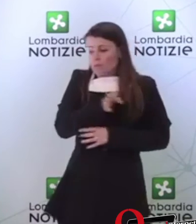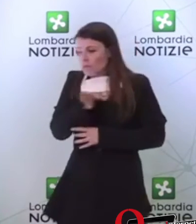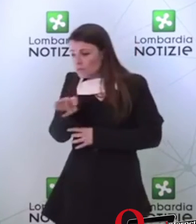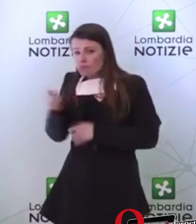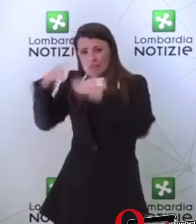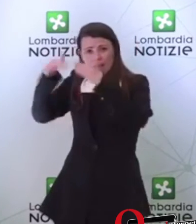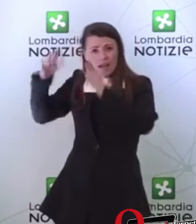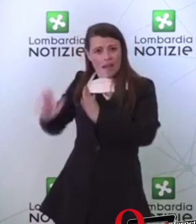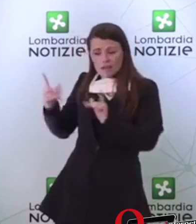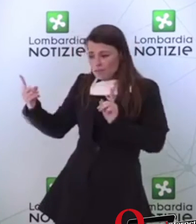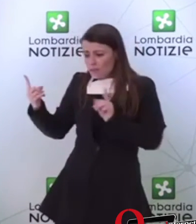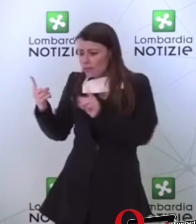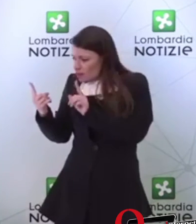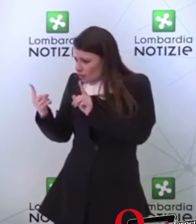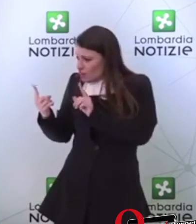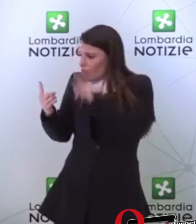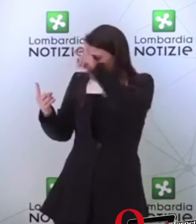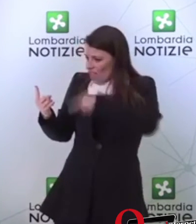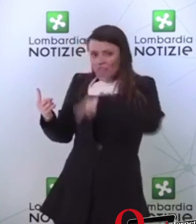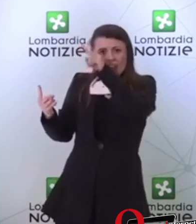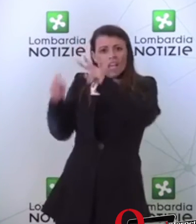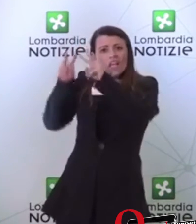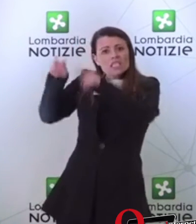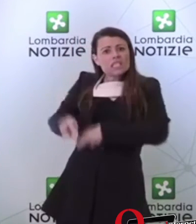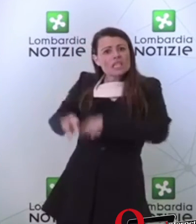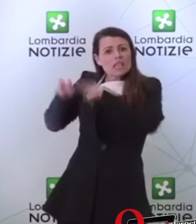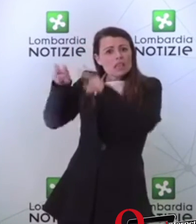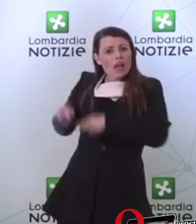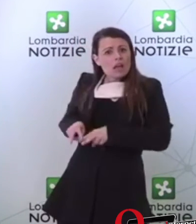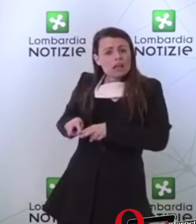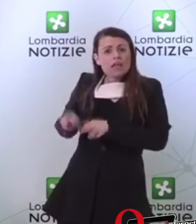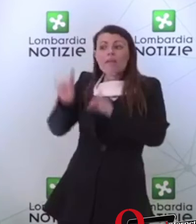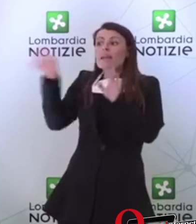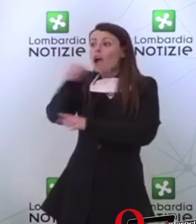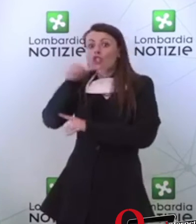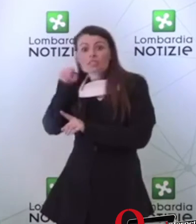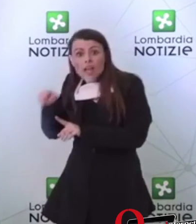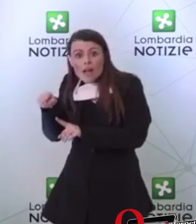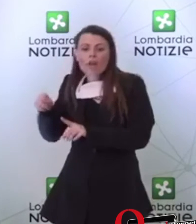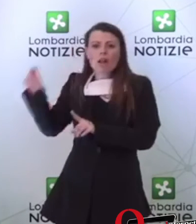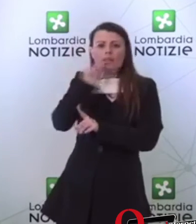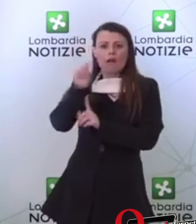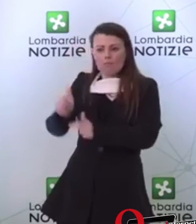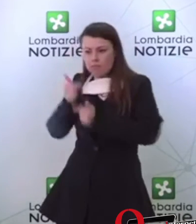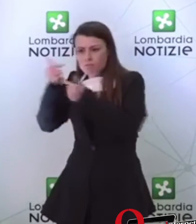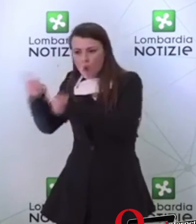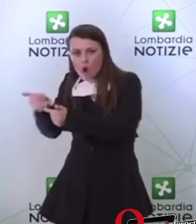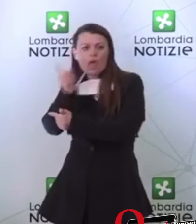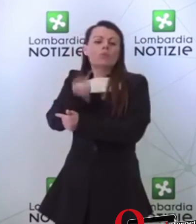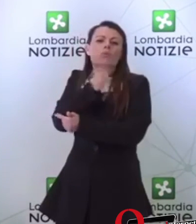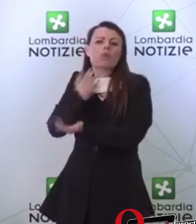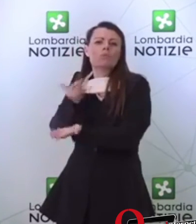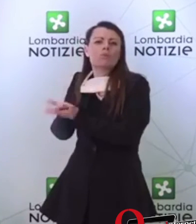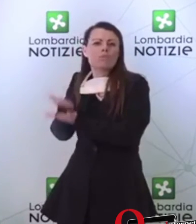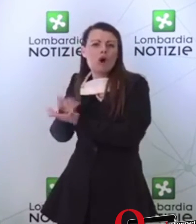sottoporranno a una visita, se del caso li sottoporranno a tampone e faranno delle proposte di